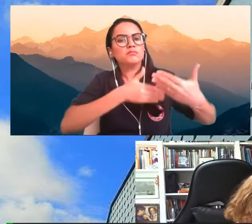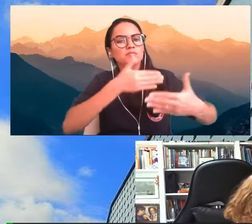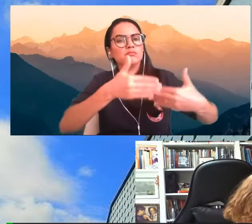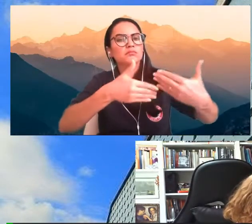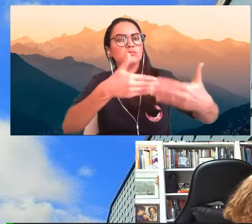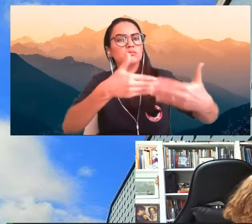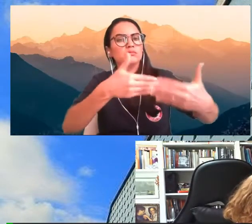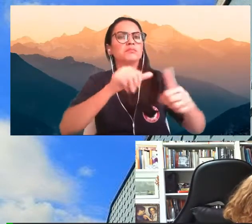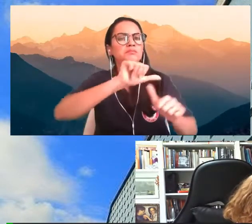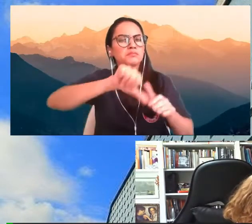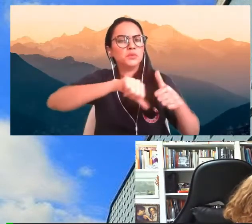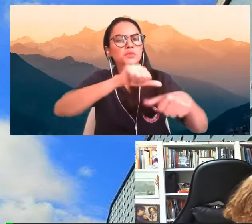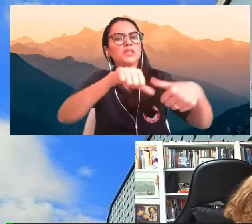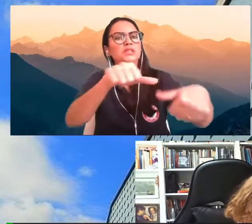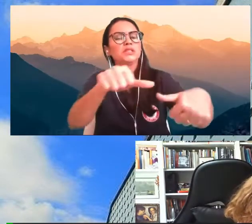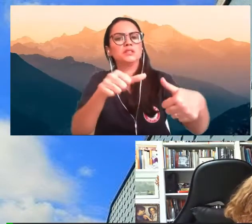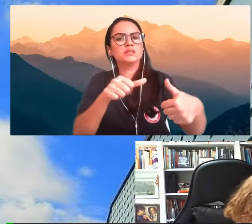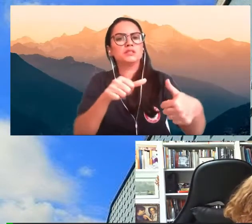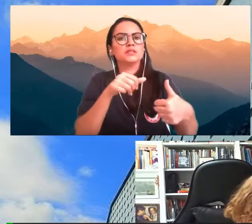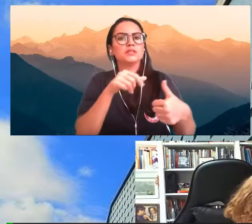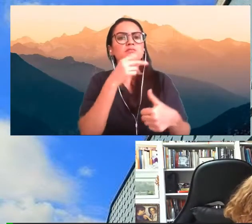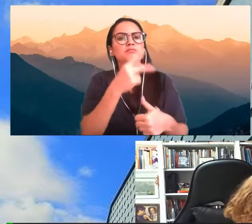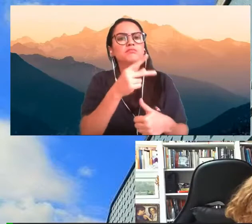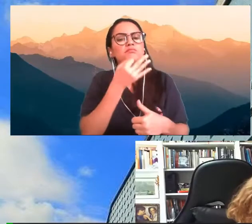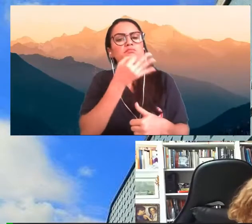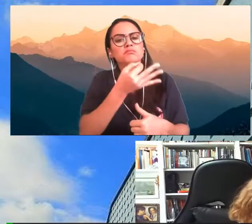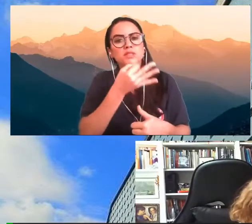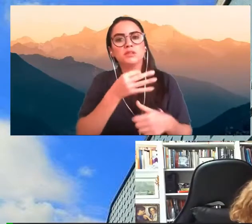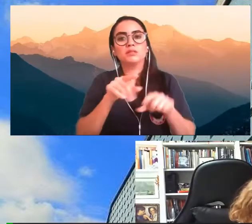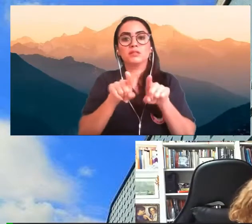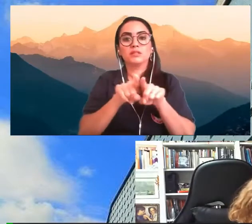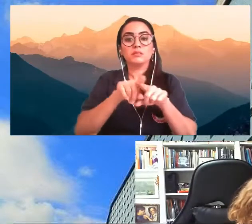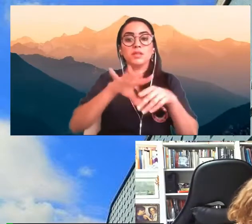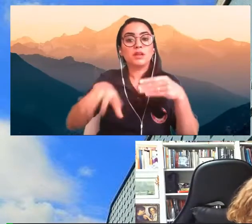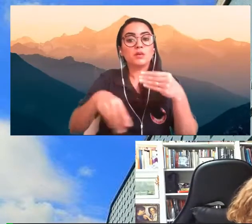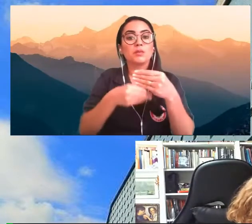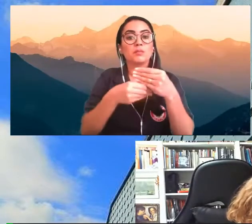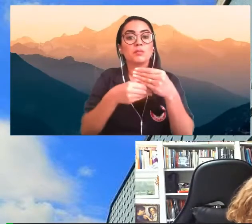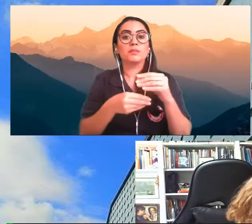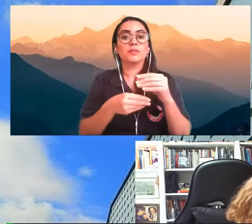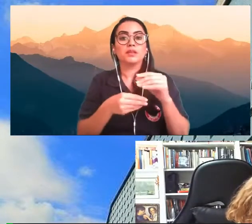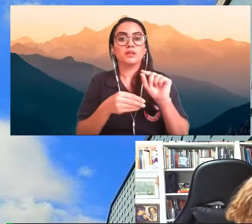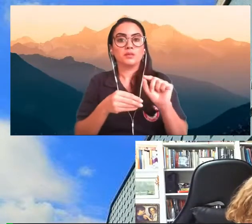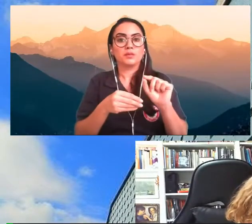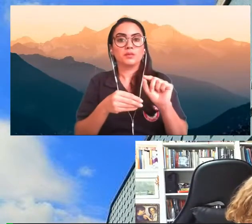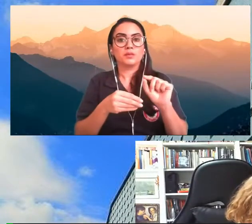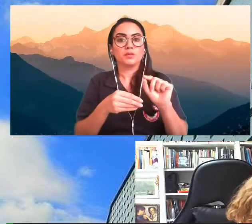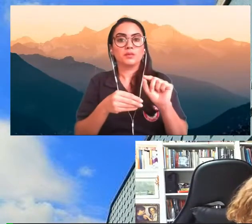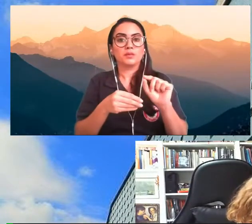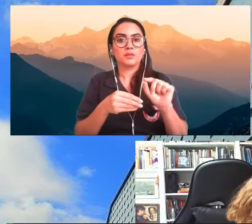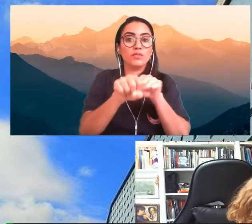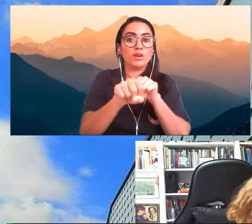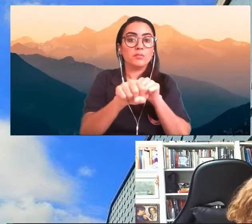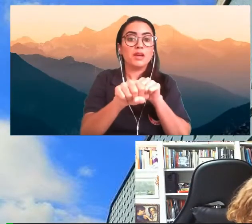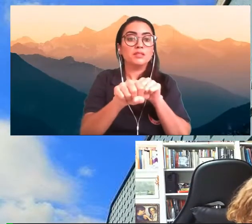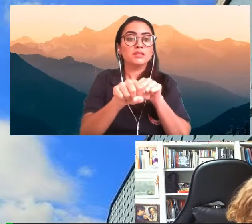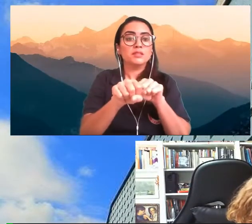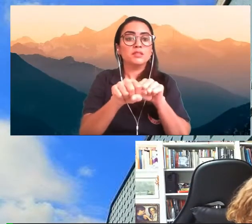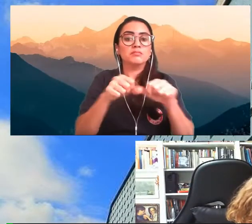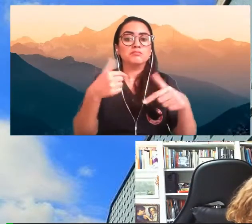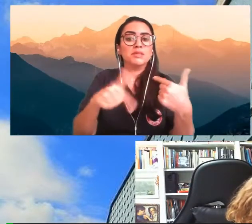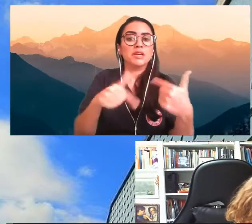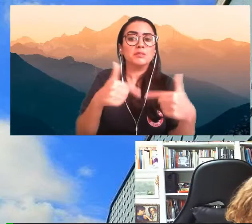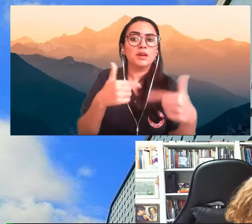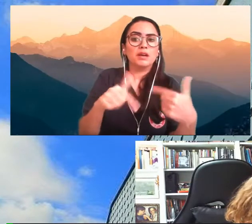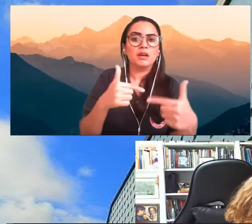ela complementa, que mundo do trabalho está posto e requer formação compatível com tais céleres transformações? Quer dizer,